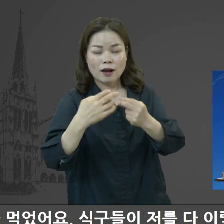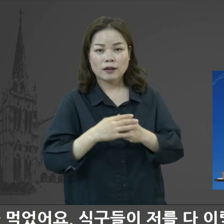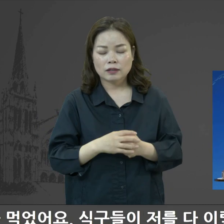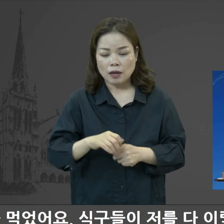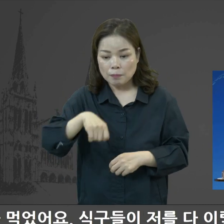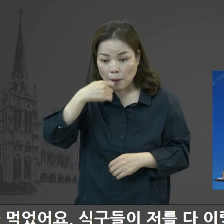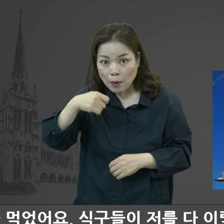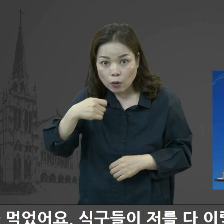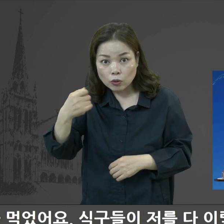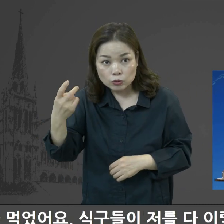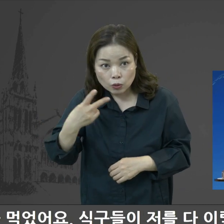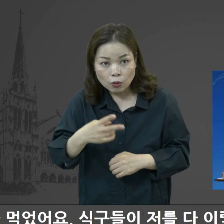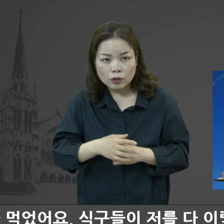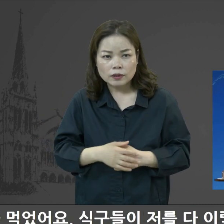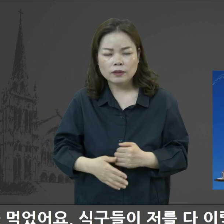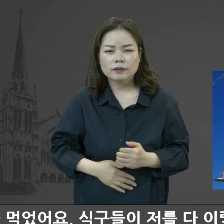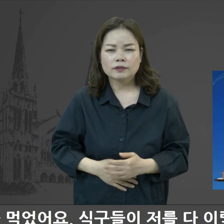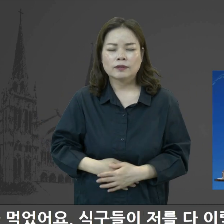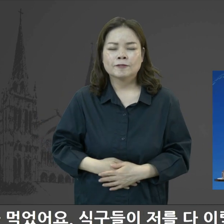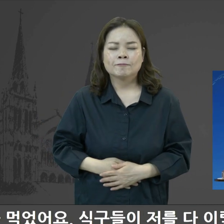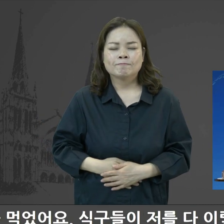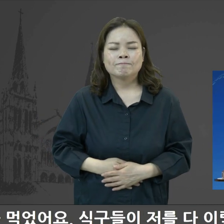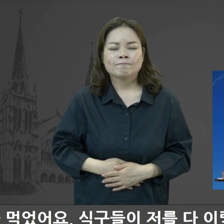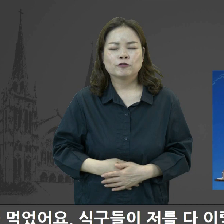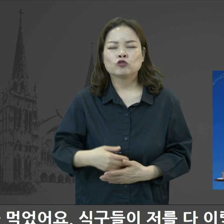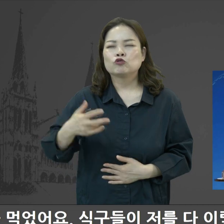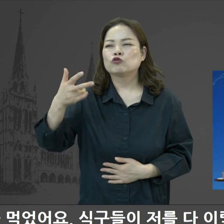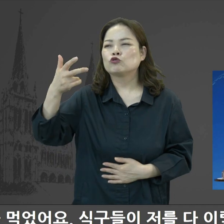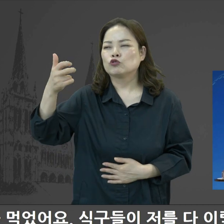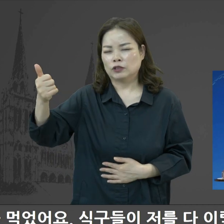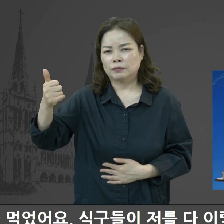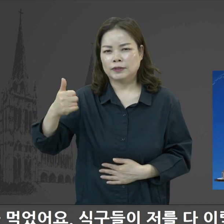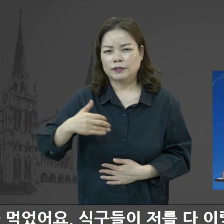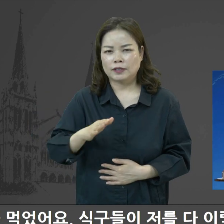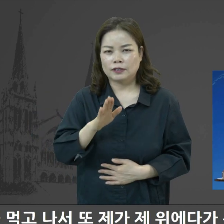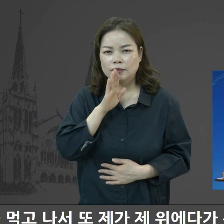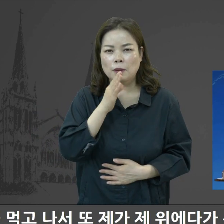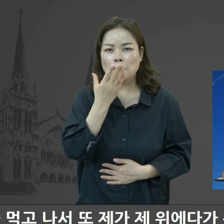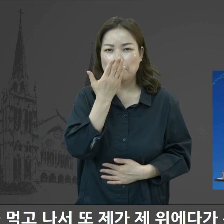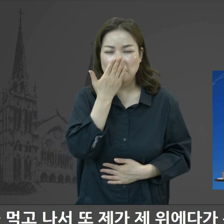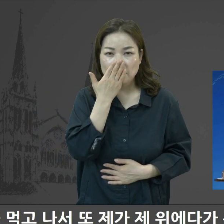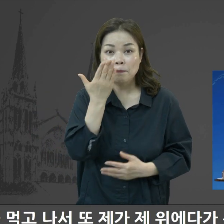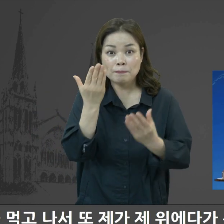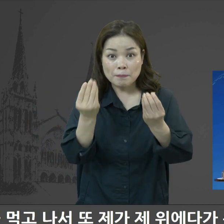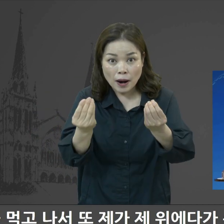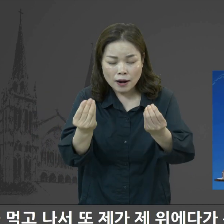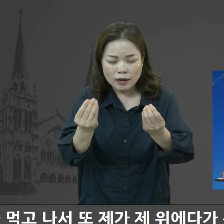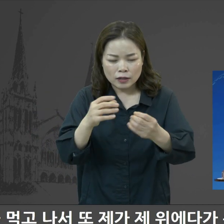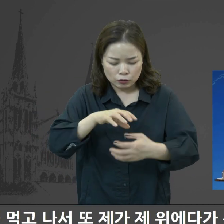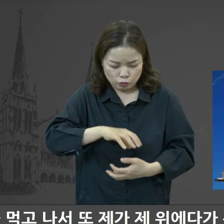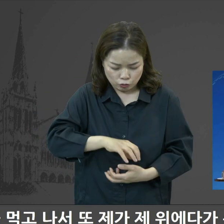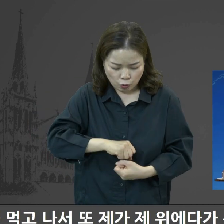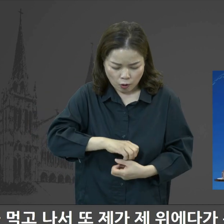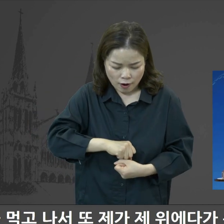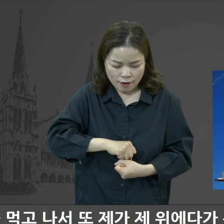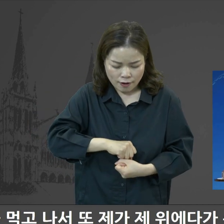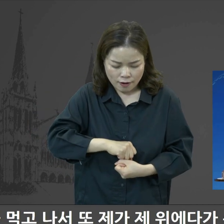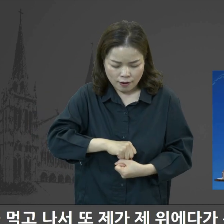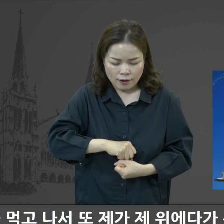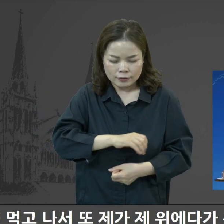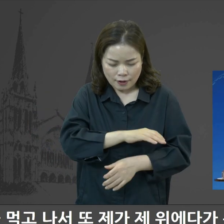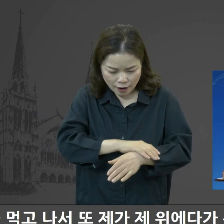먹고 나서 또 제가 제 위에다가 또 손을 얹고 주님 이제 정말 먹었습니다. 소화 정말 되게 해주십시오.